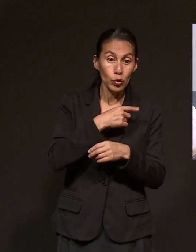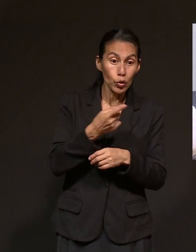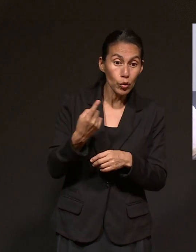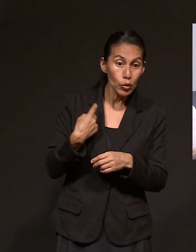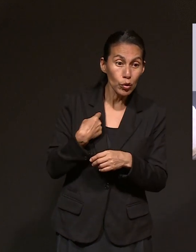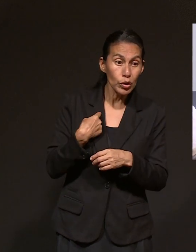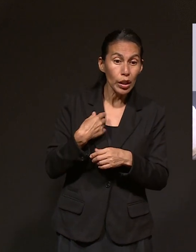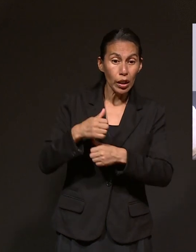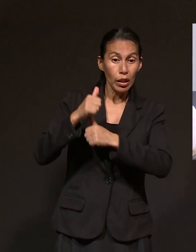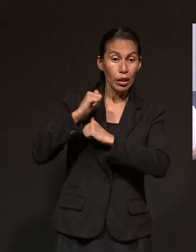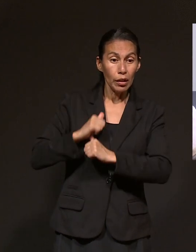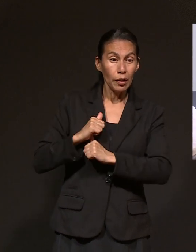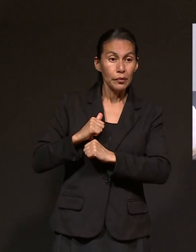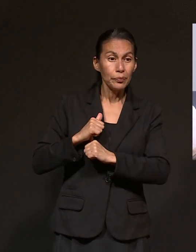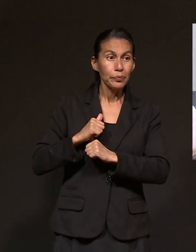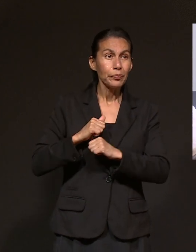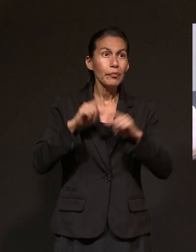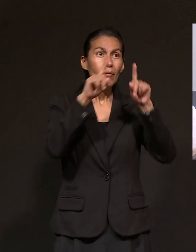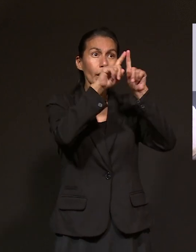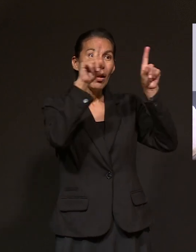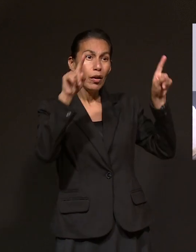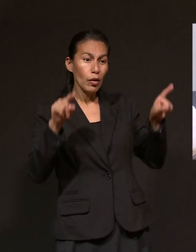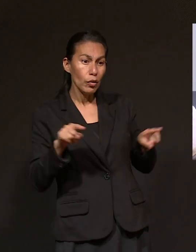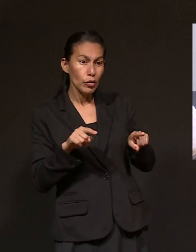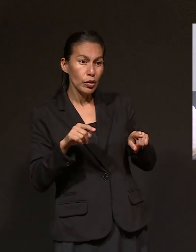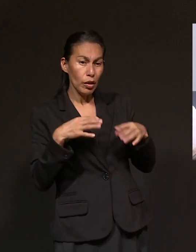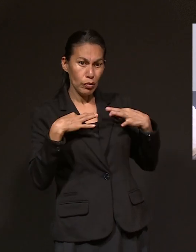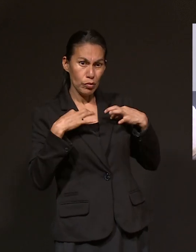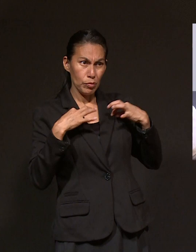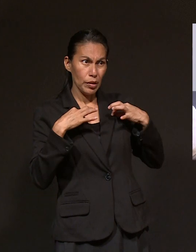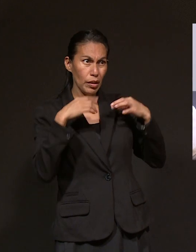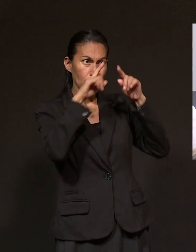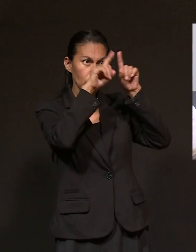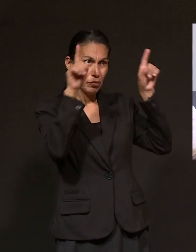cambiamos los cajones de los, este,